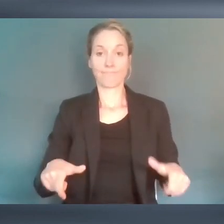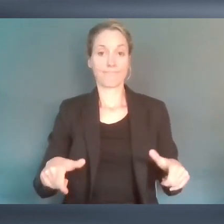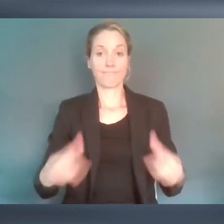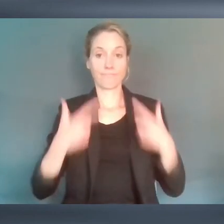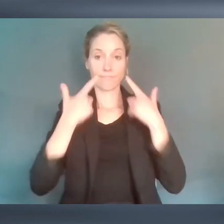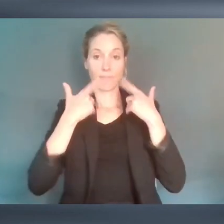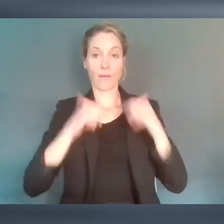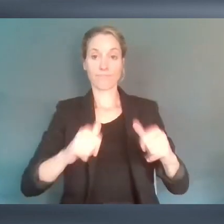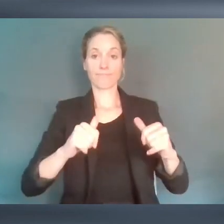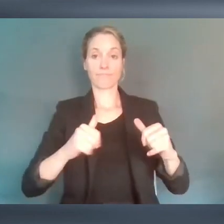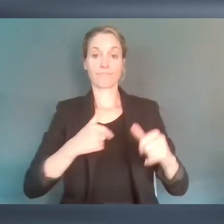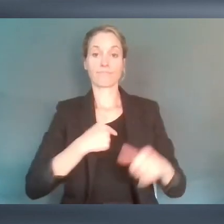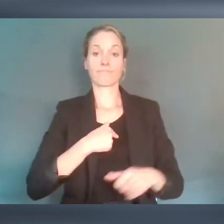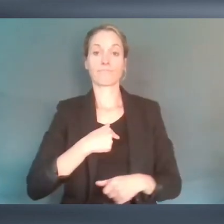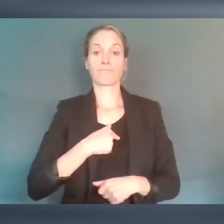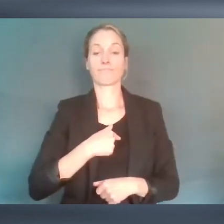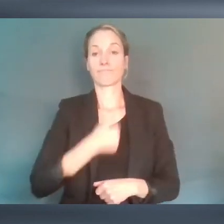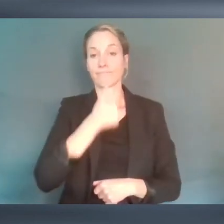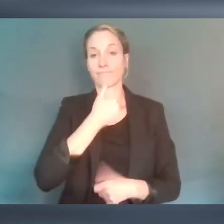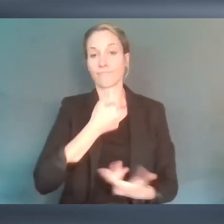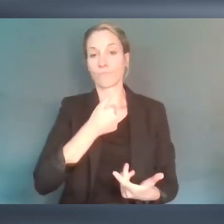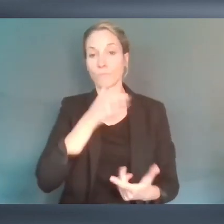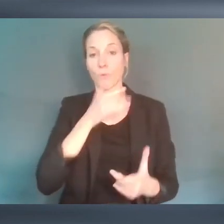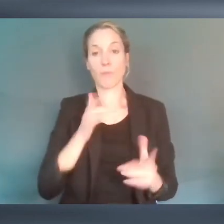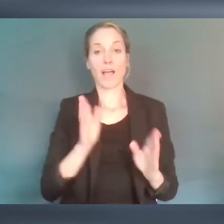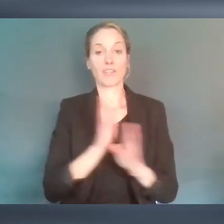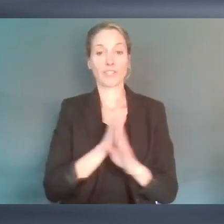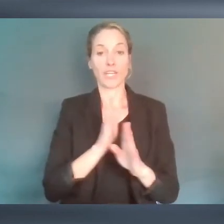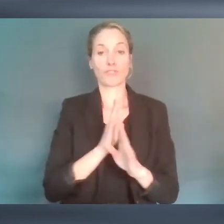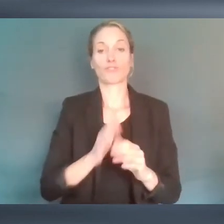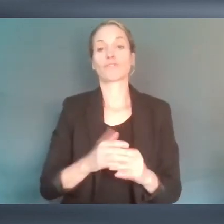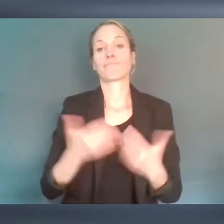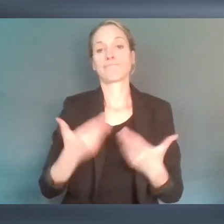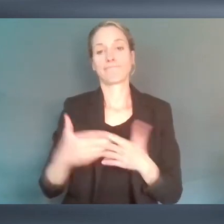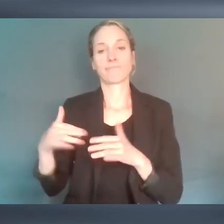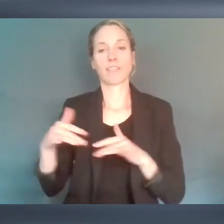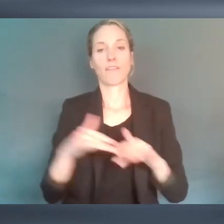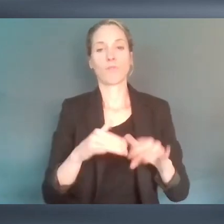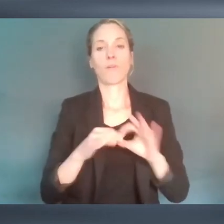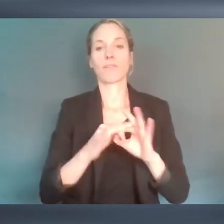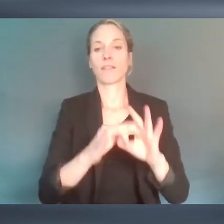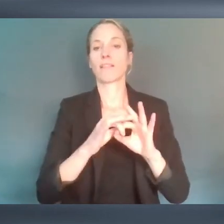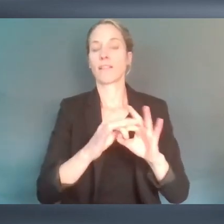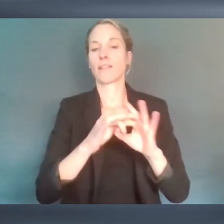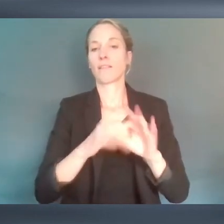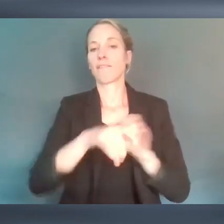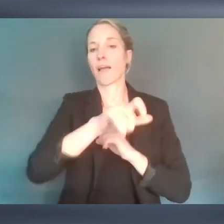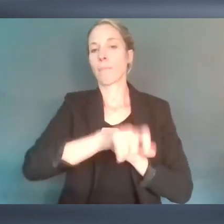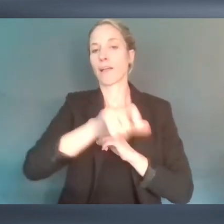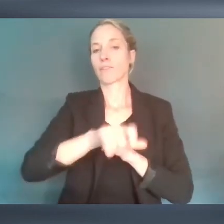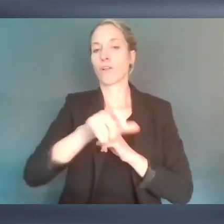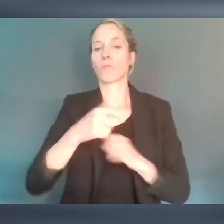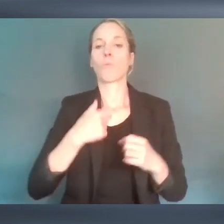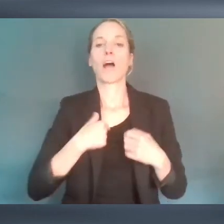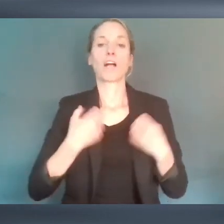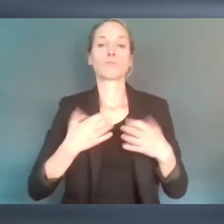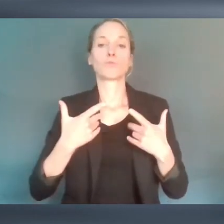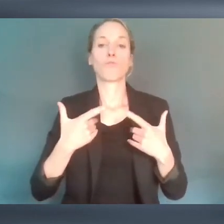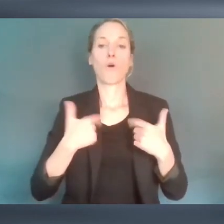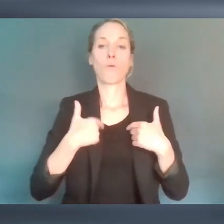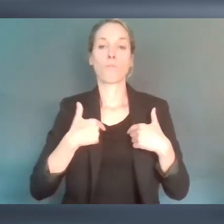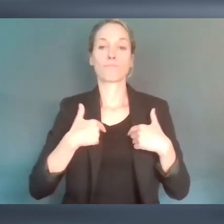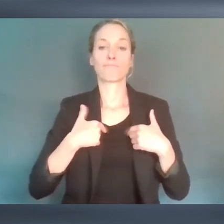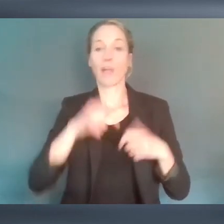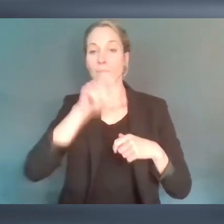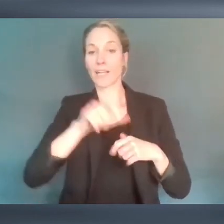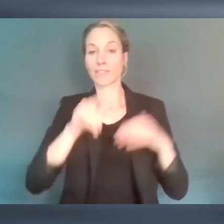et parfois aussi dans le rapport que l'on a dans les relations avec les autres. Je suis plutôt trop bas, même si selon le fauteuil roulant que